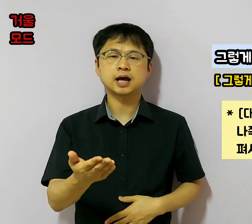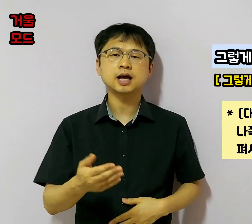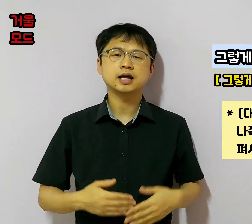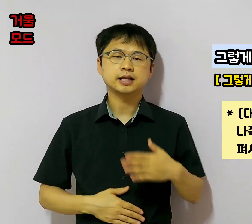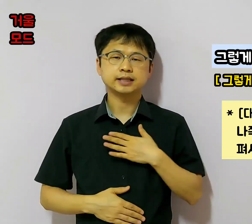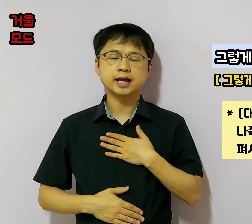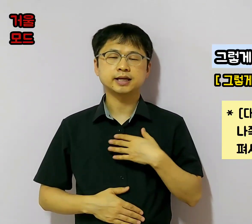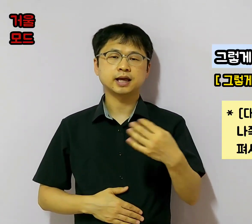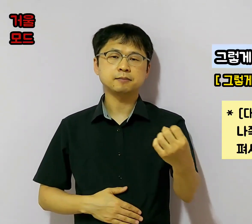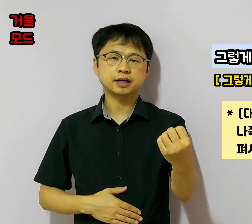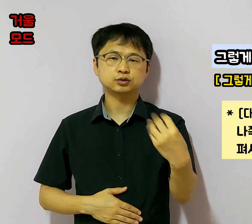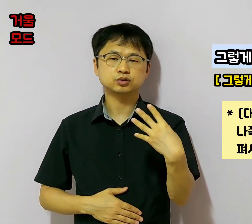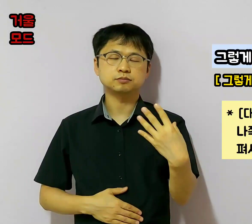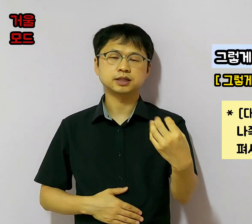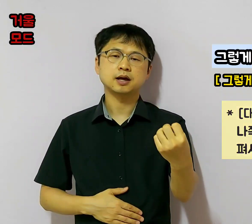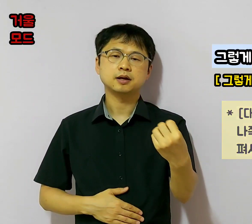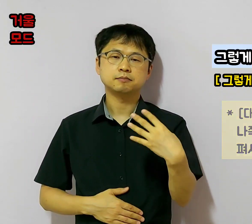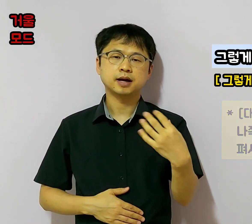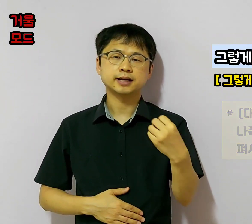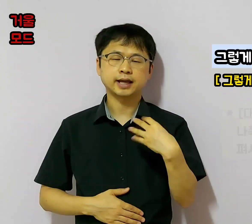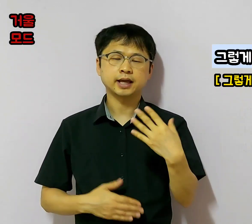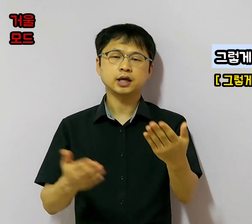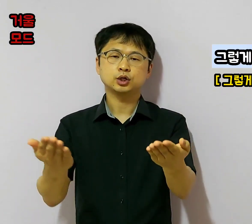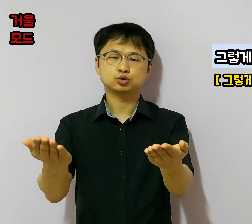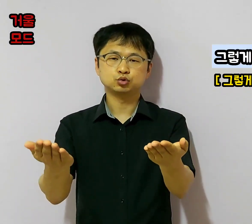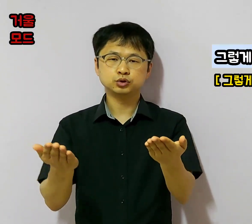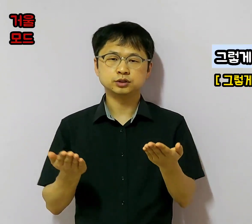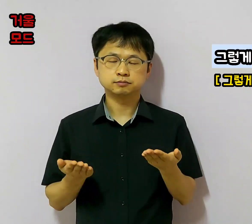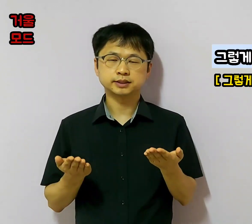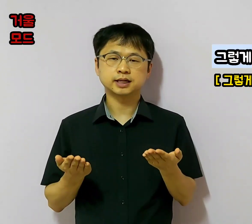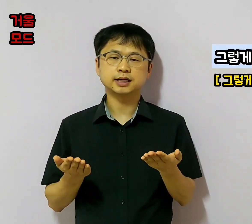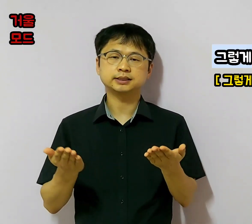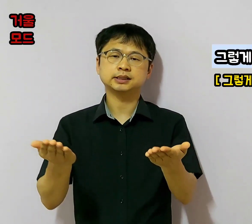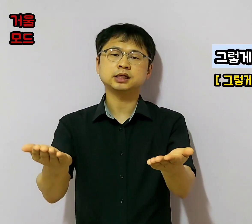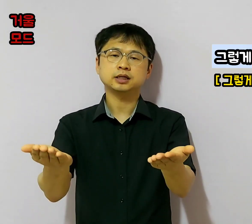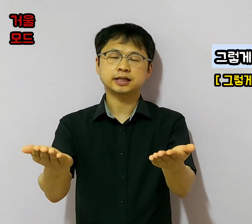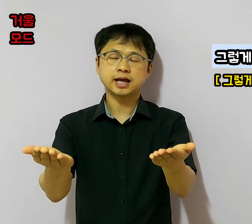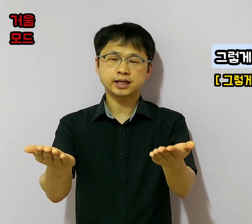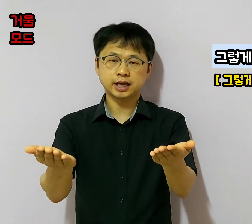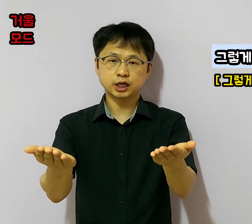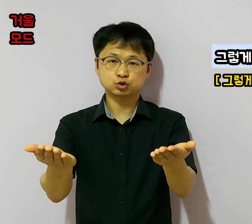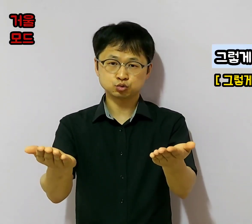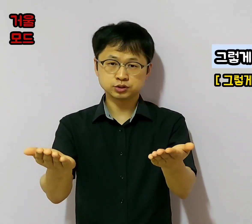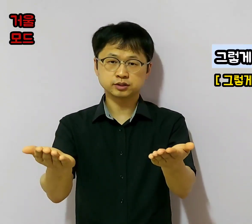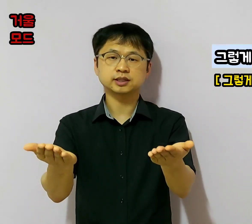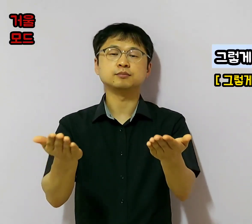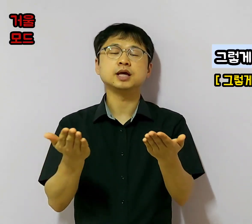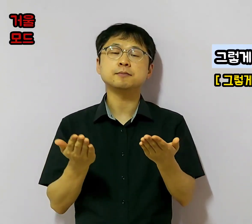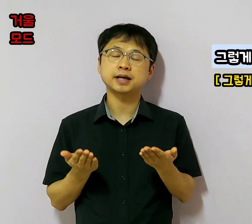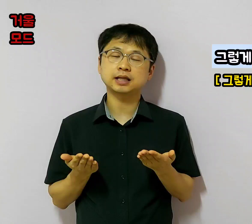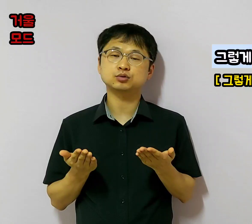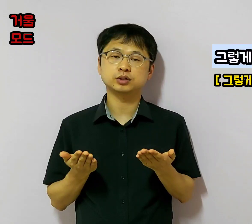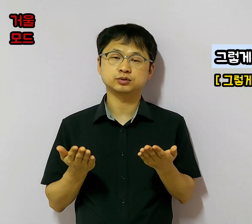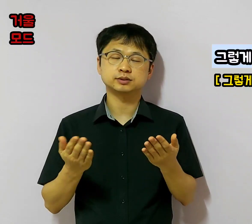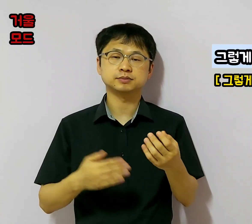상대가 나에게 말해주는 겁니다. 말해주는, 마찬가지 나에게 해주는 거기 때문에 받다소